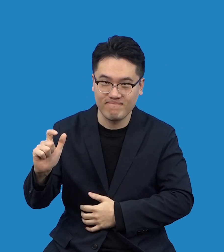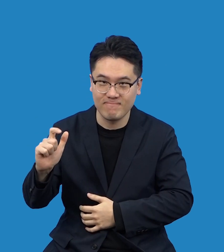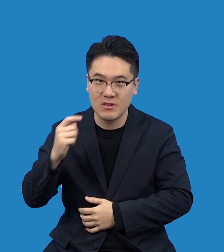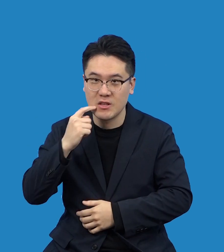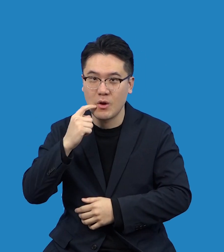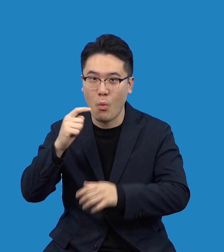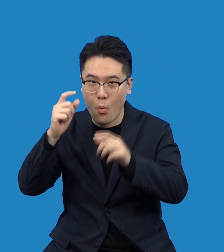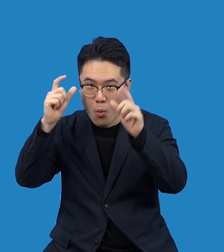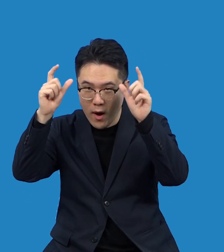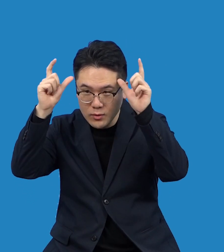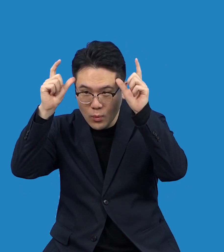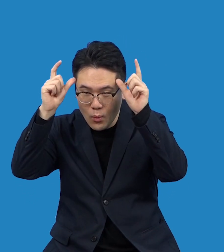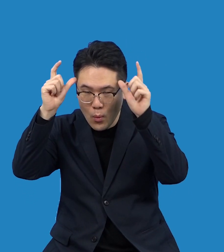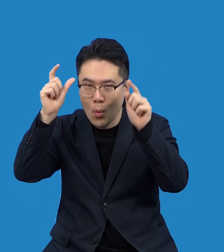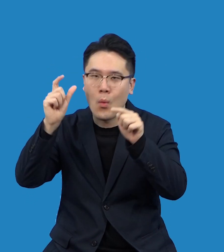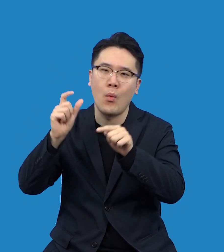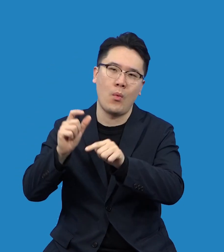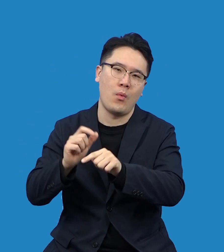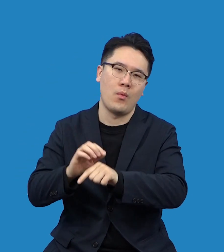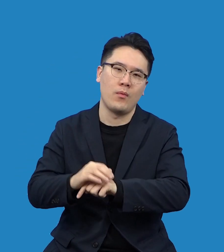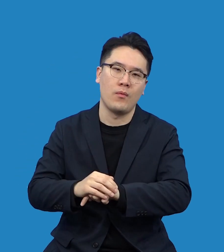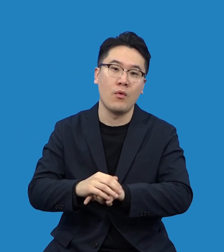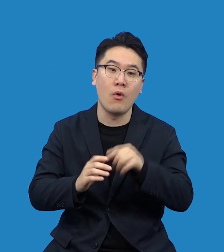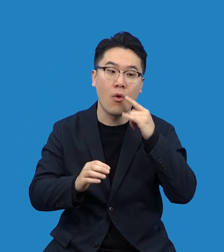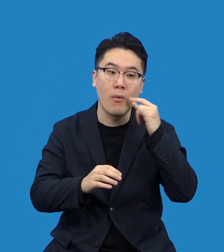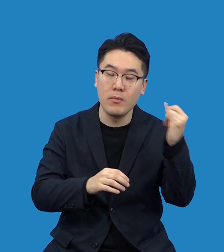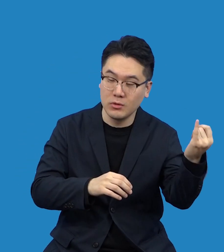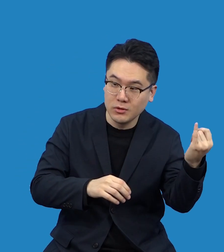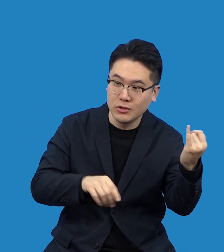어머니, 저 황소는 힘이 아주 세지요?